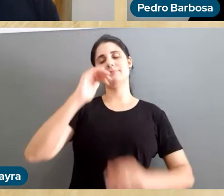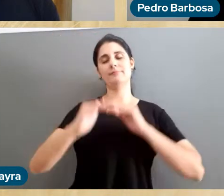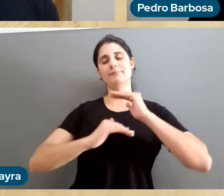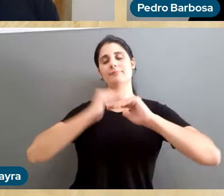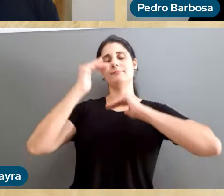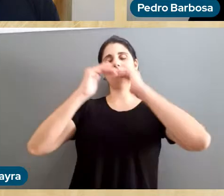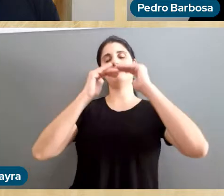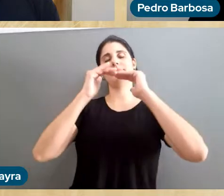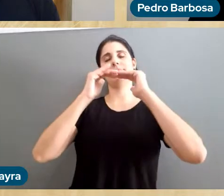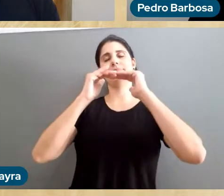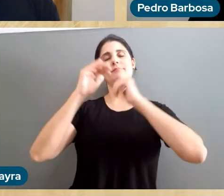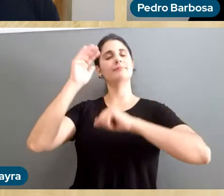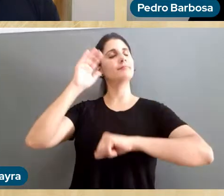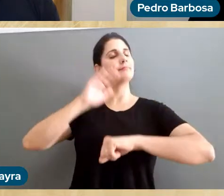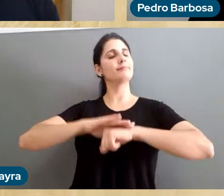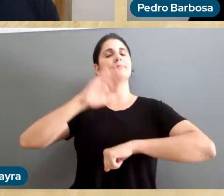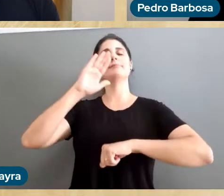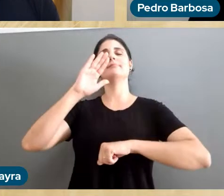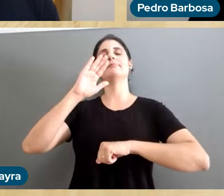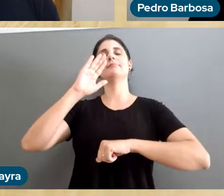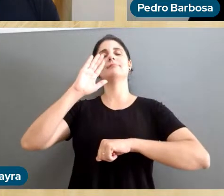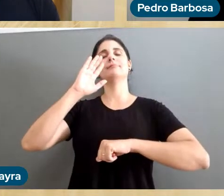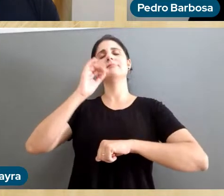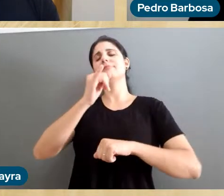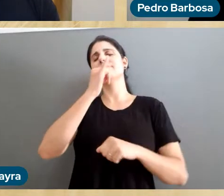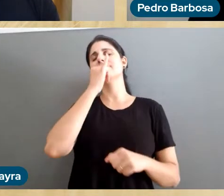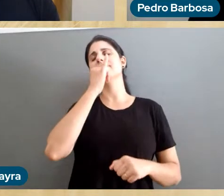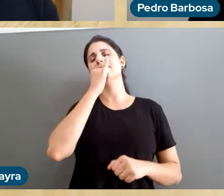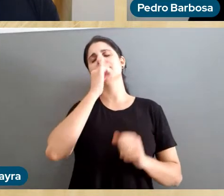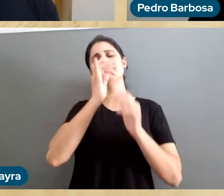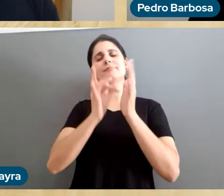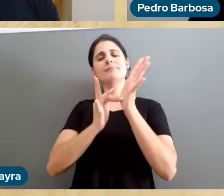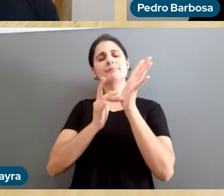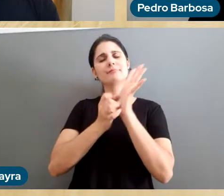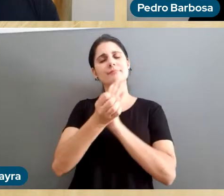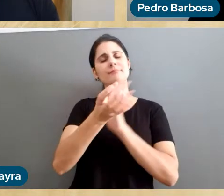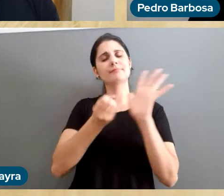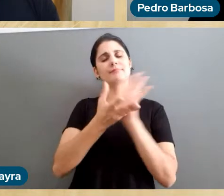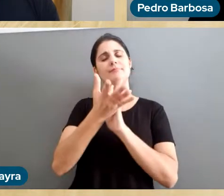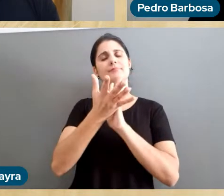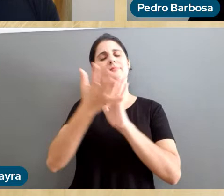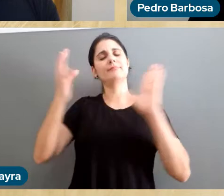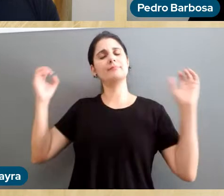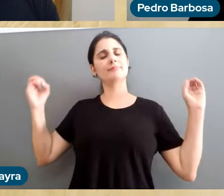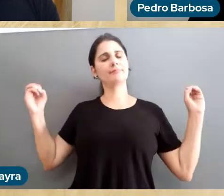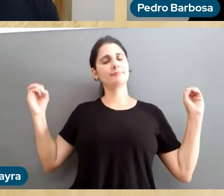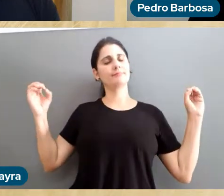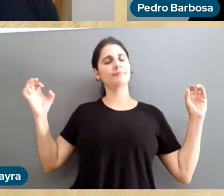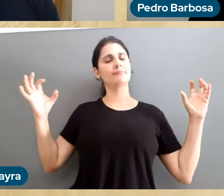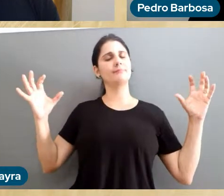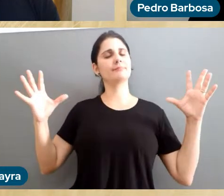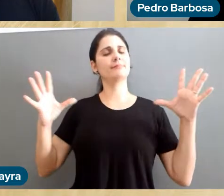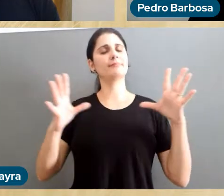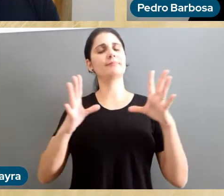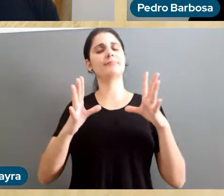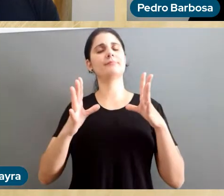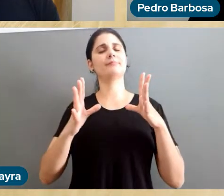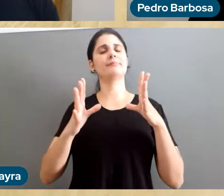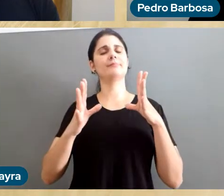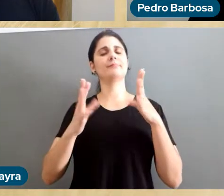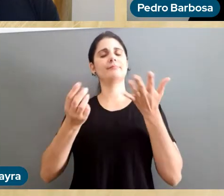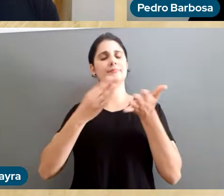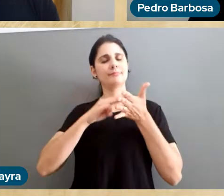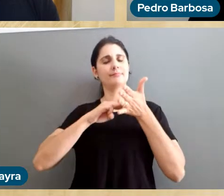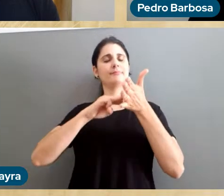mas, sobretudo, pelo exemplo do Cristo que veio iluminar os nossos caminhos, pela mensagem desse nosso